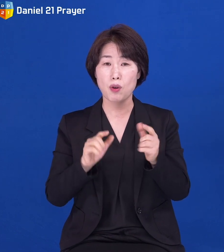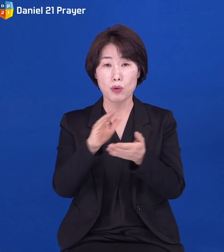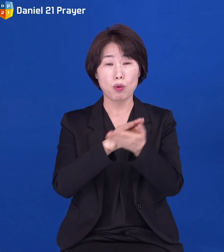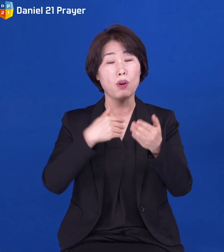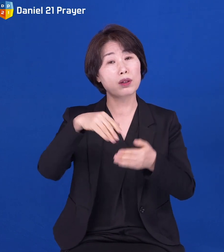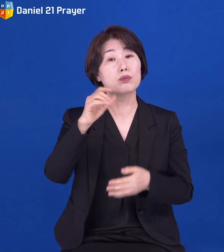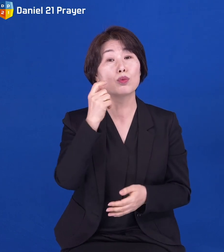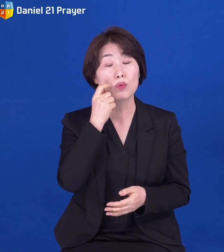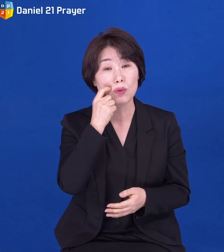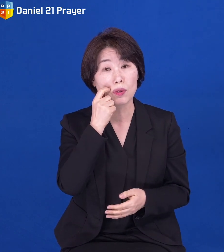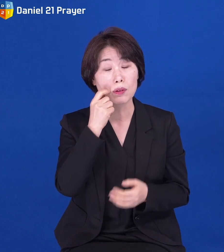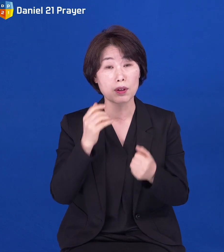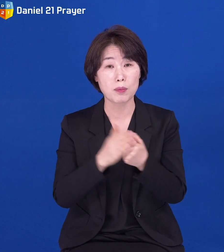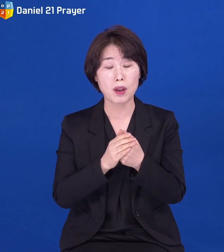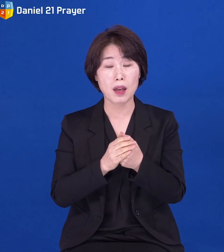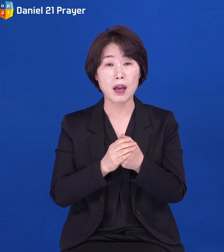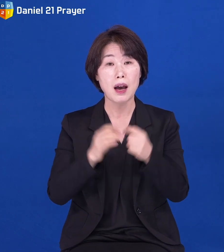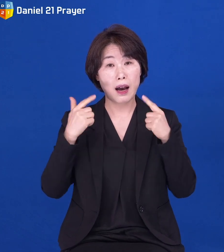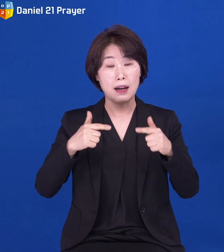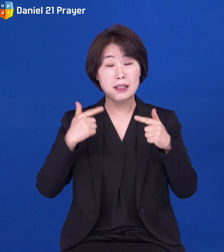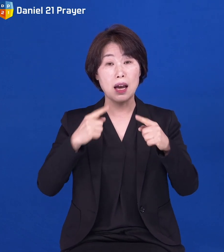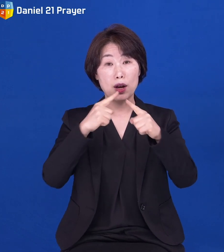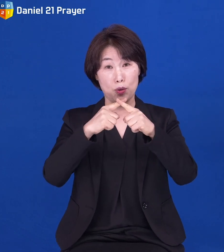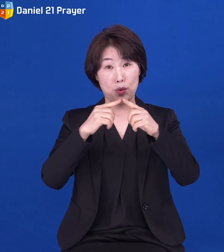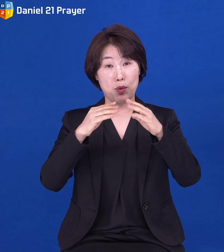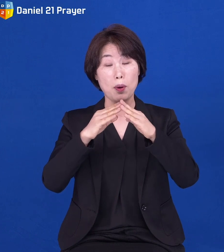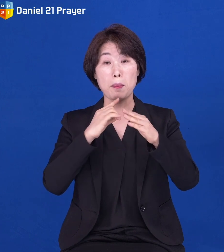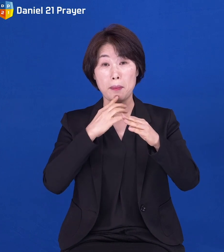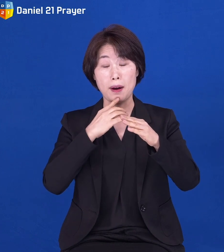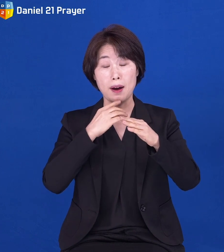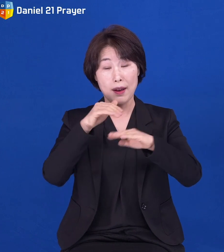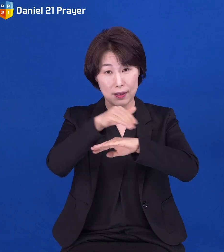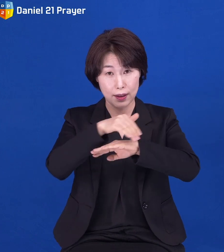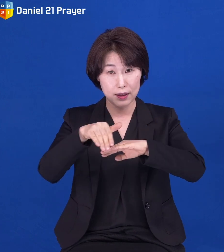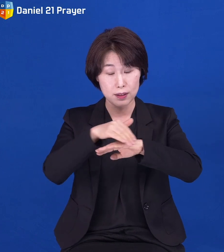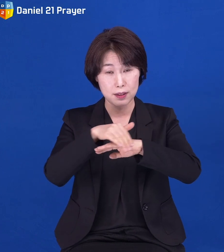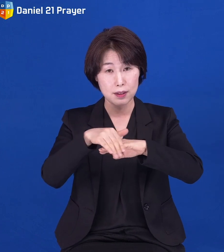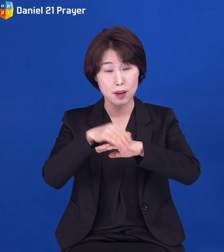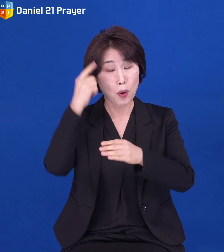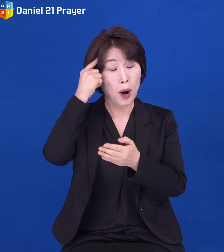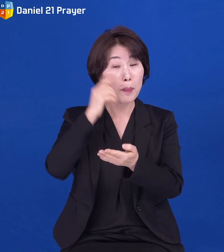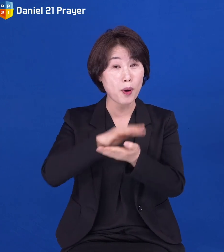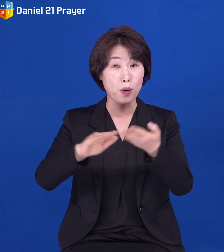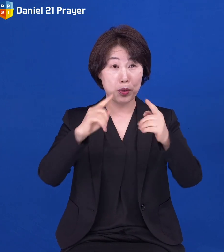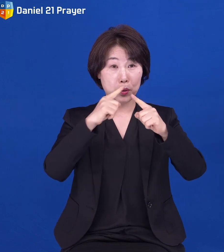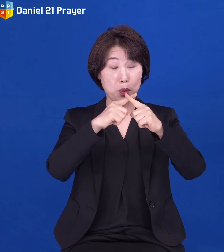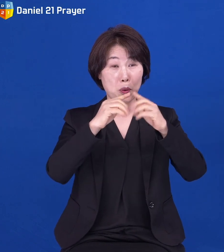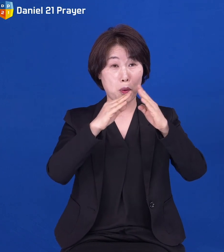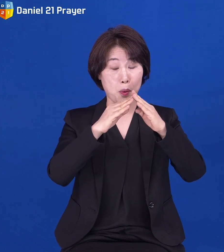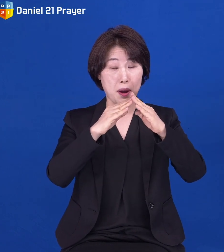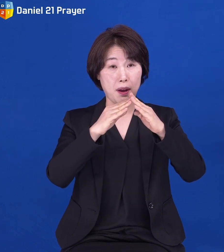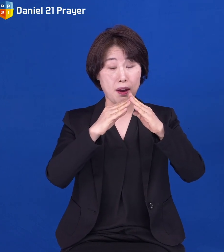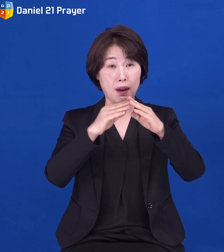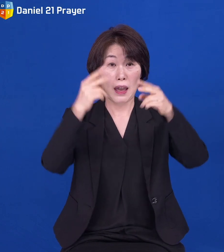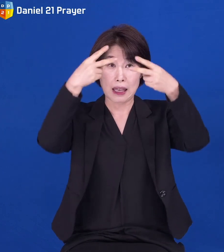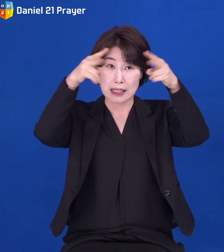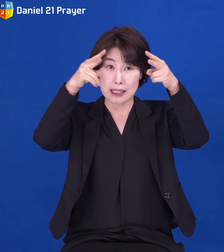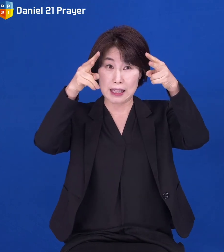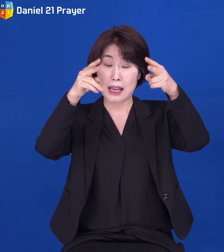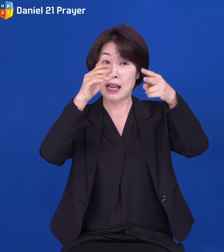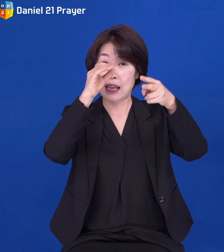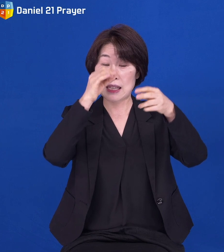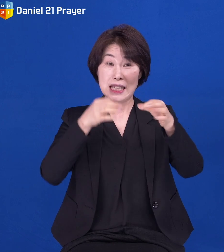그러다 보니까 교회만 생각이 나요. 그 교회가 그 화평교회라는 교회인데 2층에 있었어요. 시장, 월봉시장이라는 곳에 있었는데